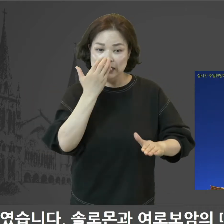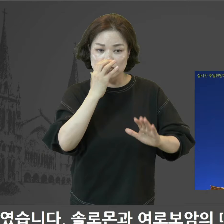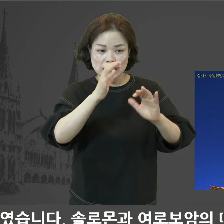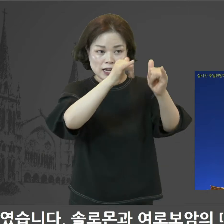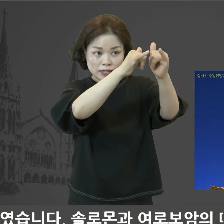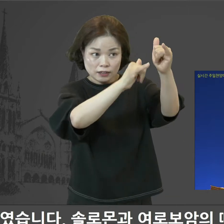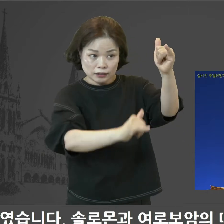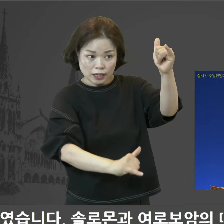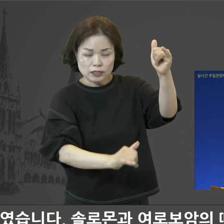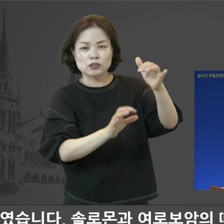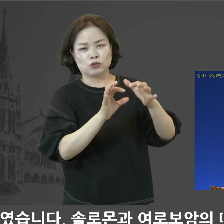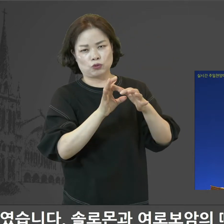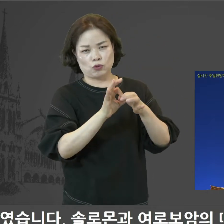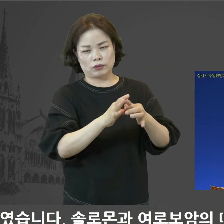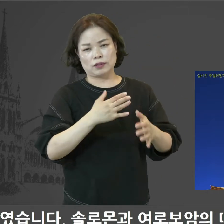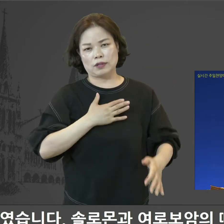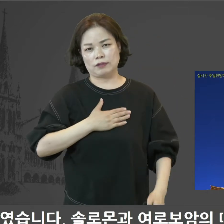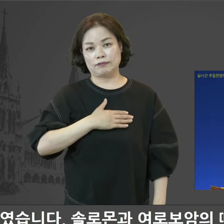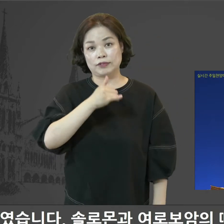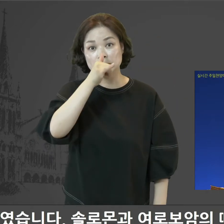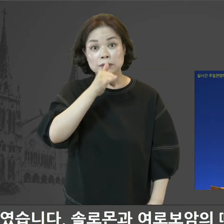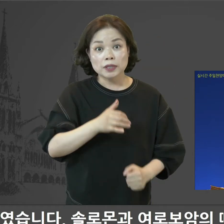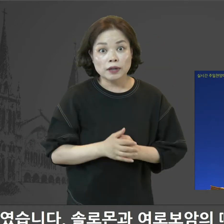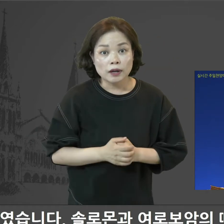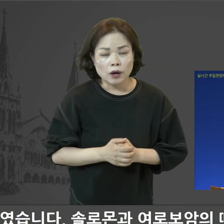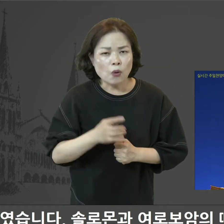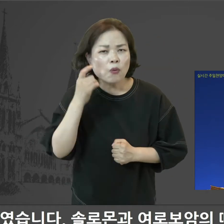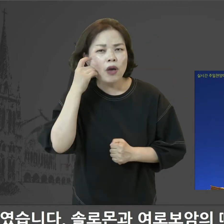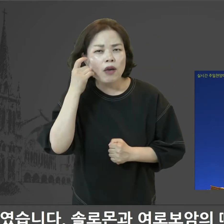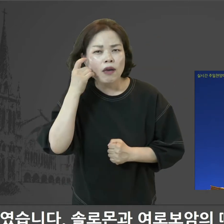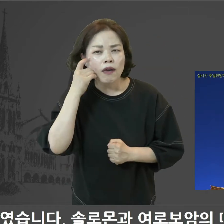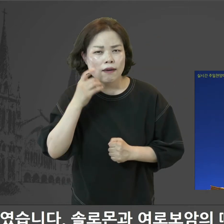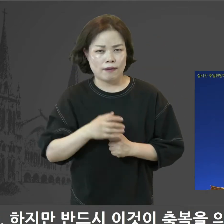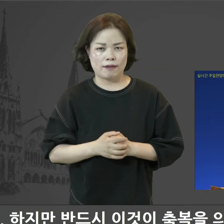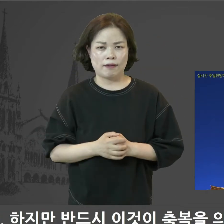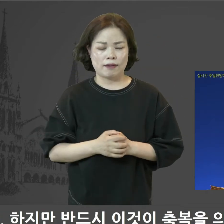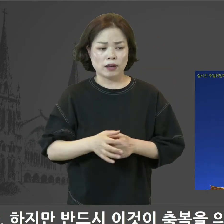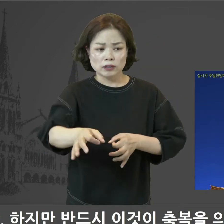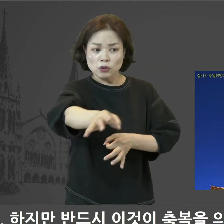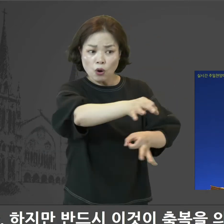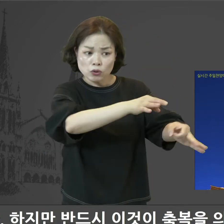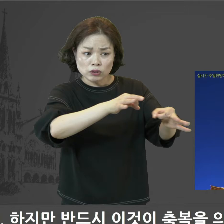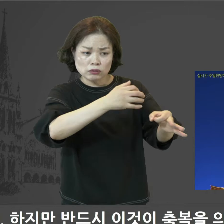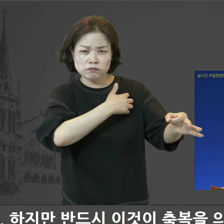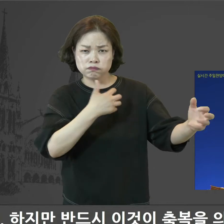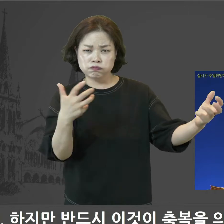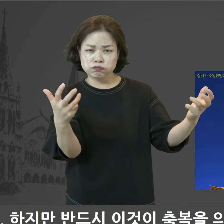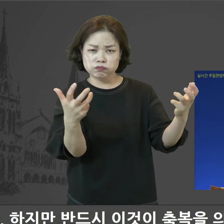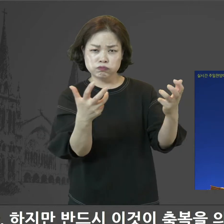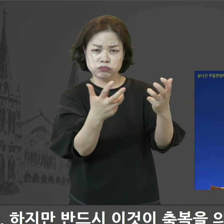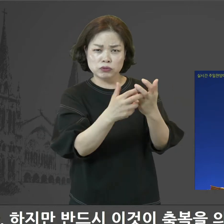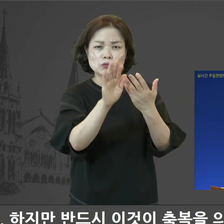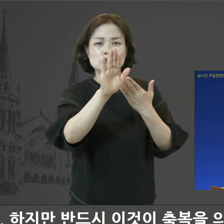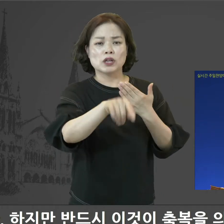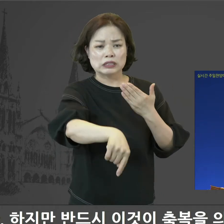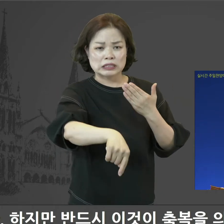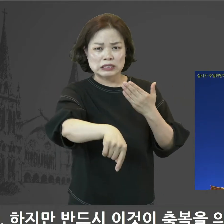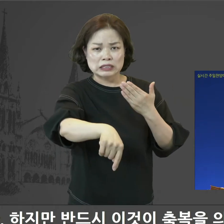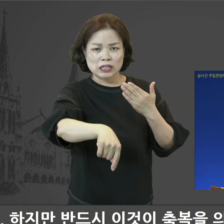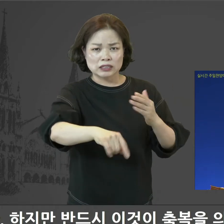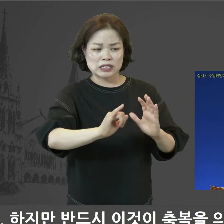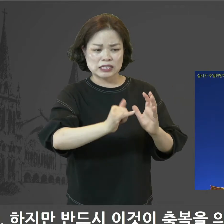역사를 통해서 살펴볼 수가 있는 것이죠. 왜 그런가요? 경제적인 풍요로움 뒤에 이